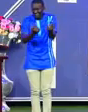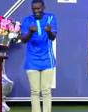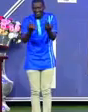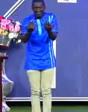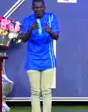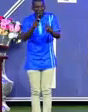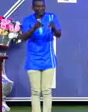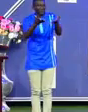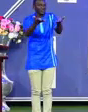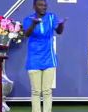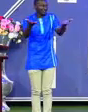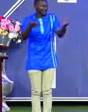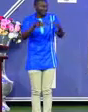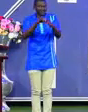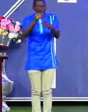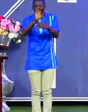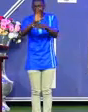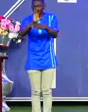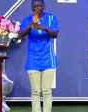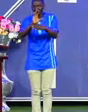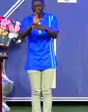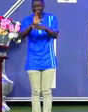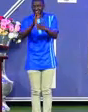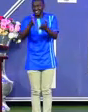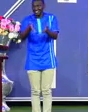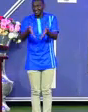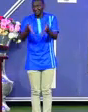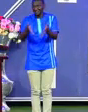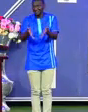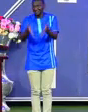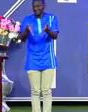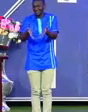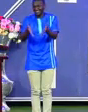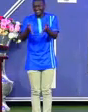abali wano mu church auditorium